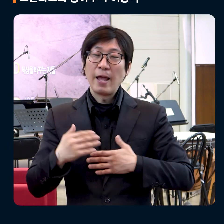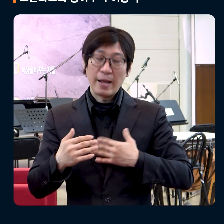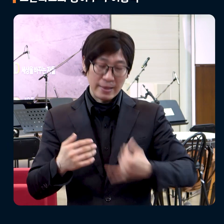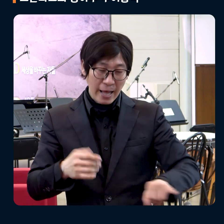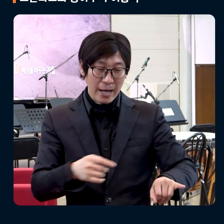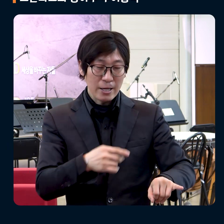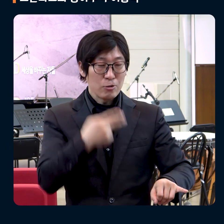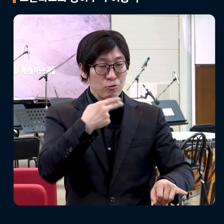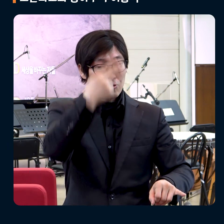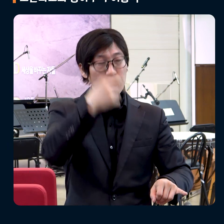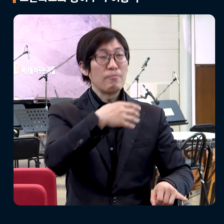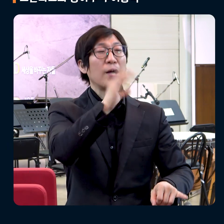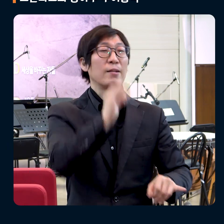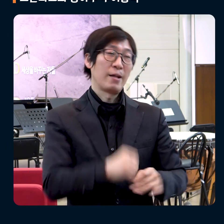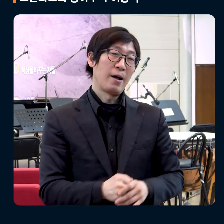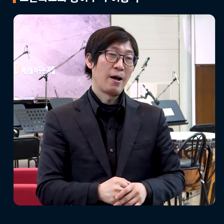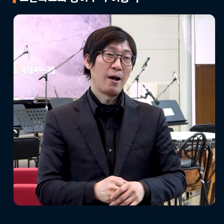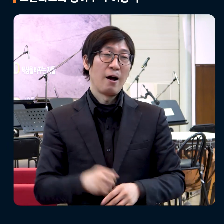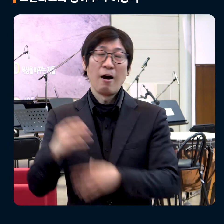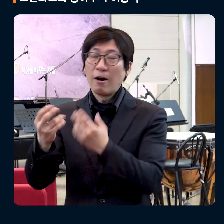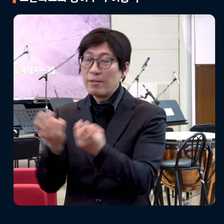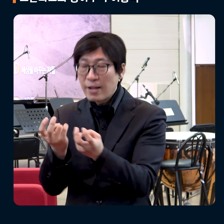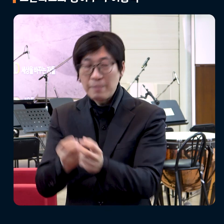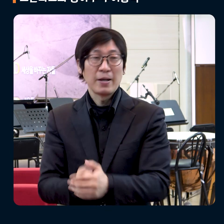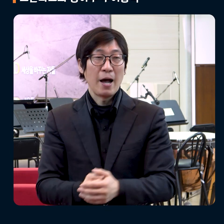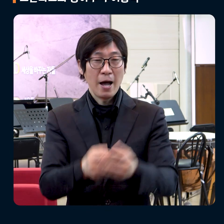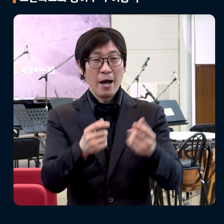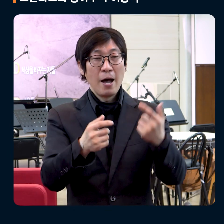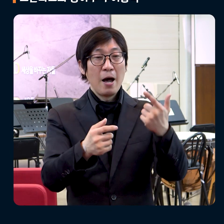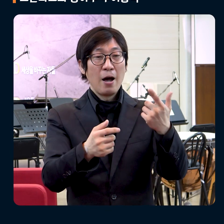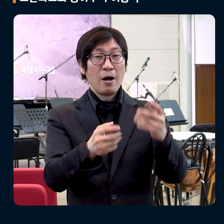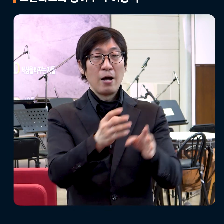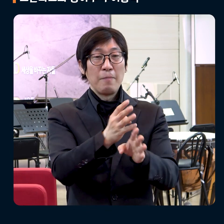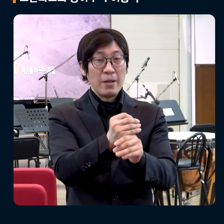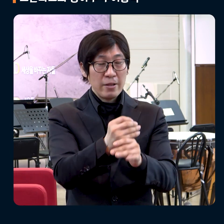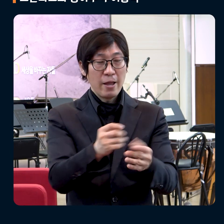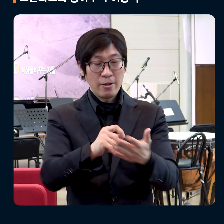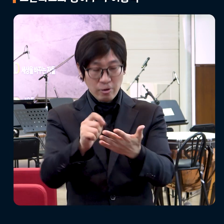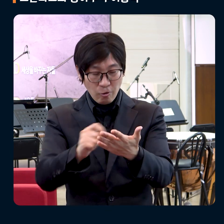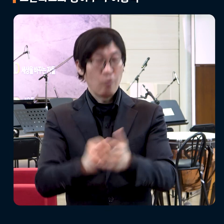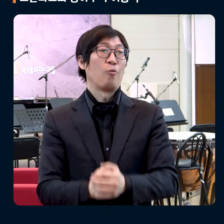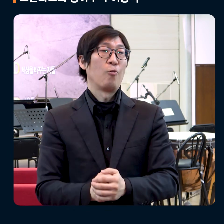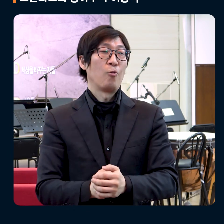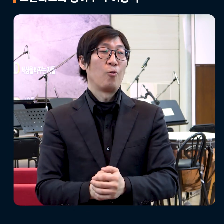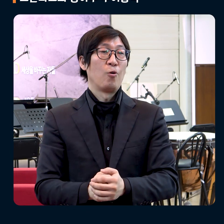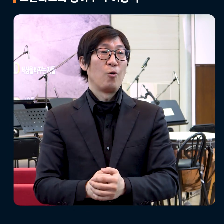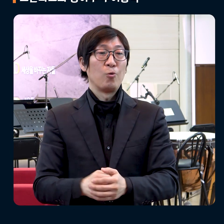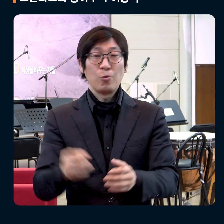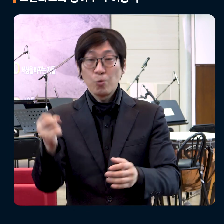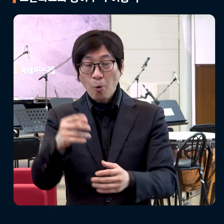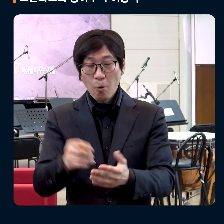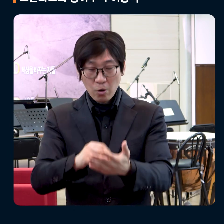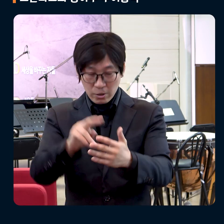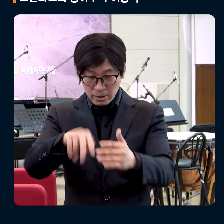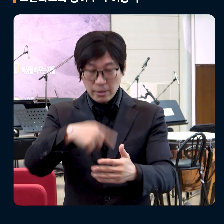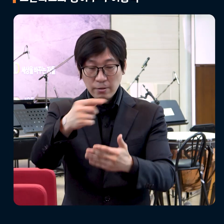하나님, 우리 딸 어떡합니까? 정결케 해주세요. 몇 월 며칠 딸이 집에 돌아오지